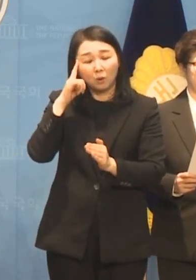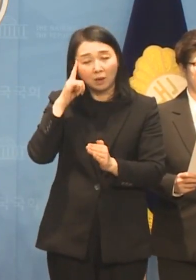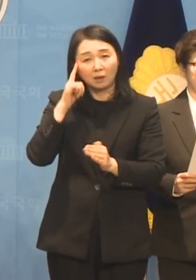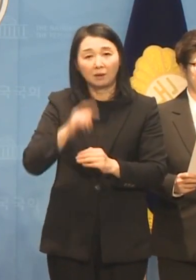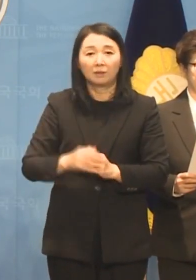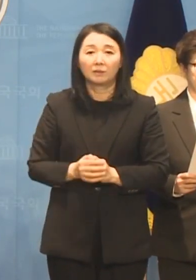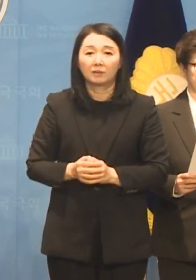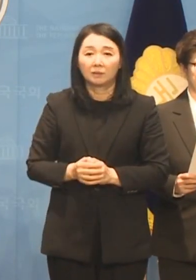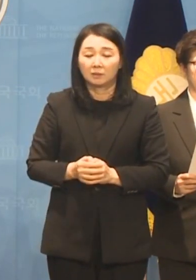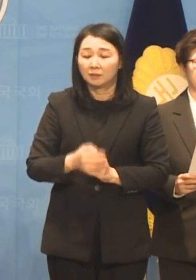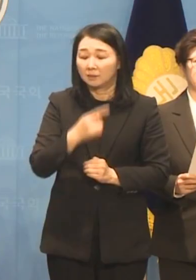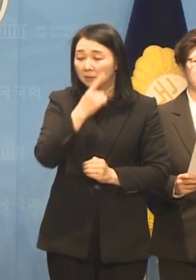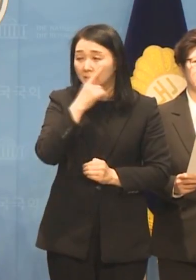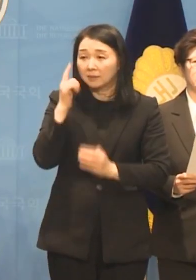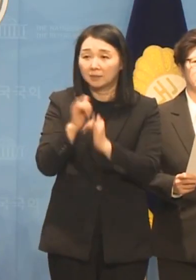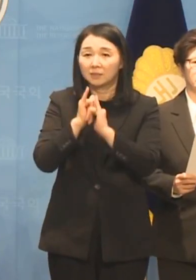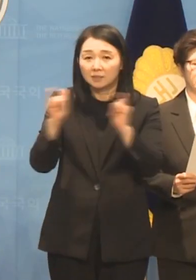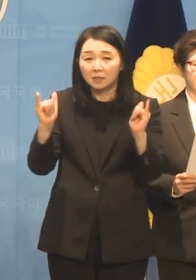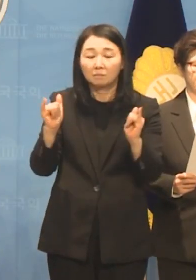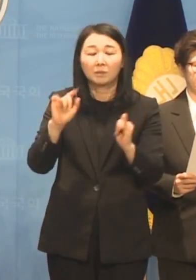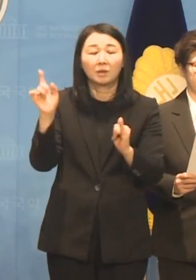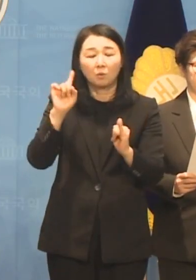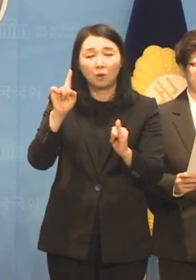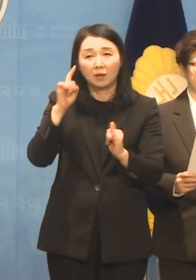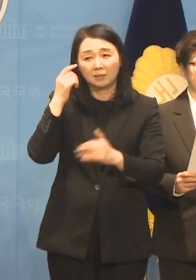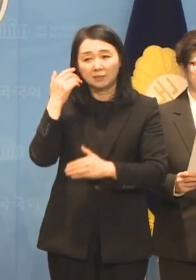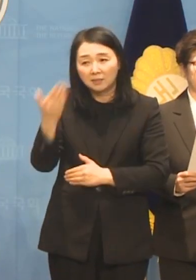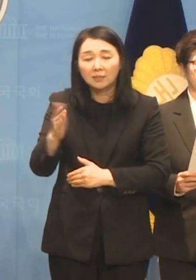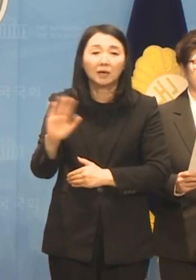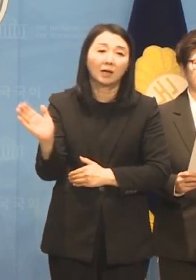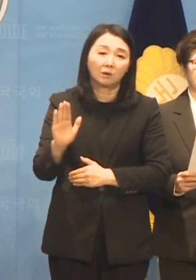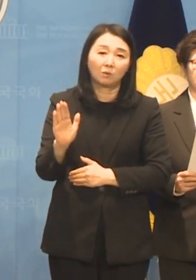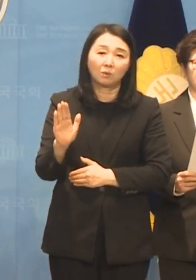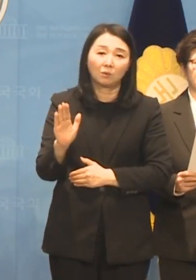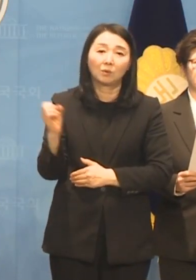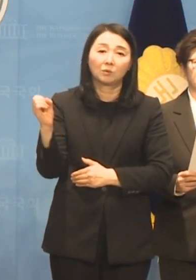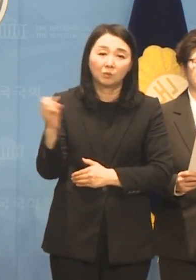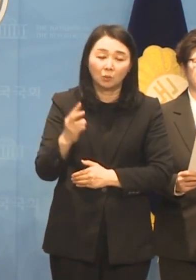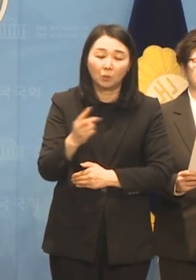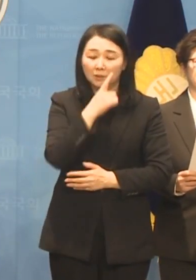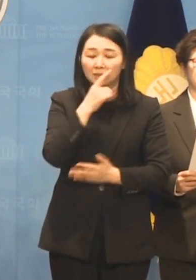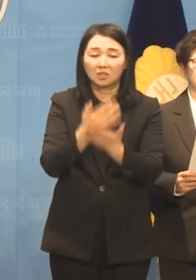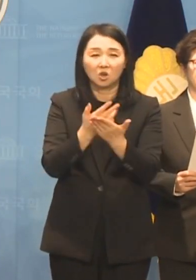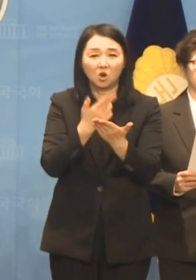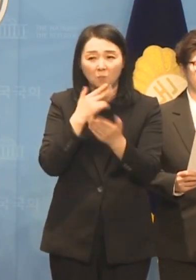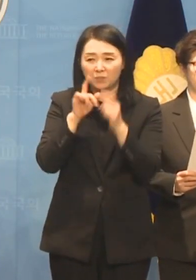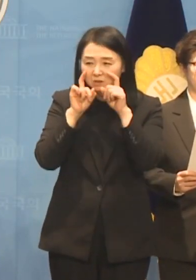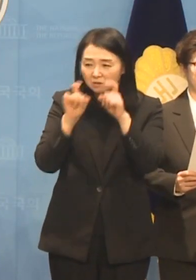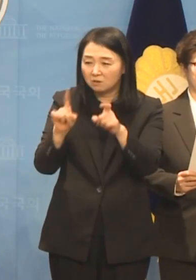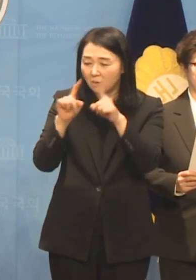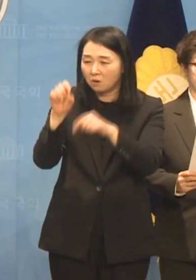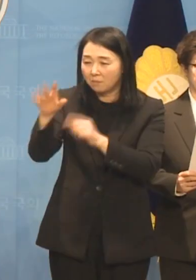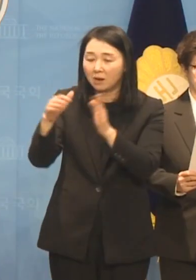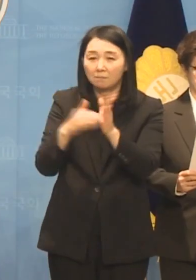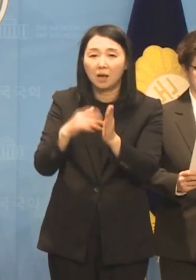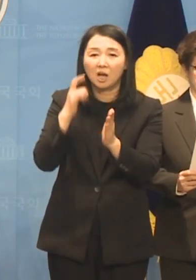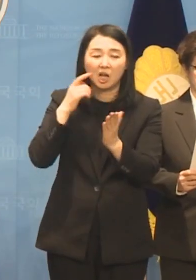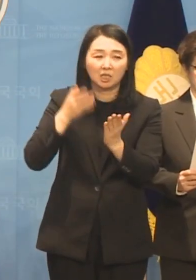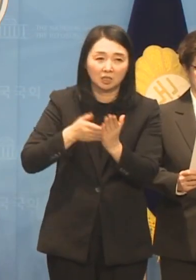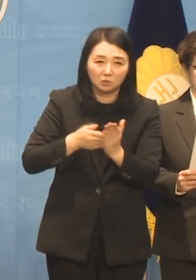가까운 증인에게 단 한마디의 질의도 하지 않고 근거 없는 의혹 제기와